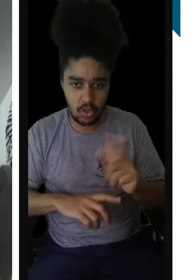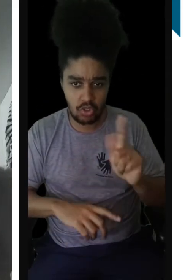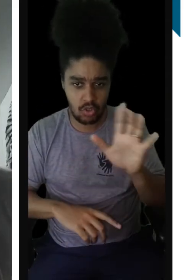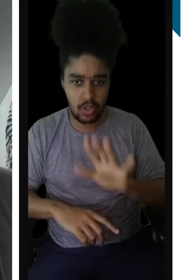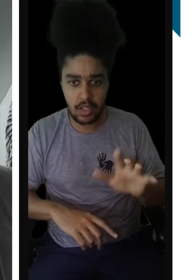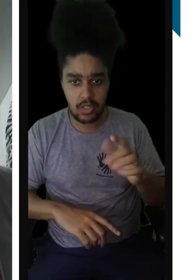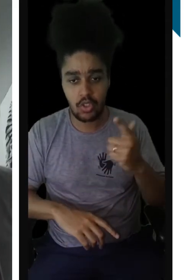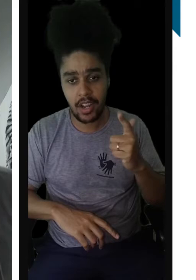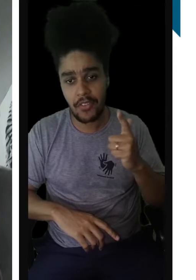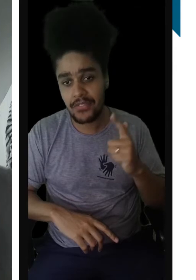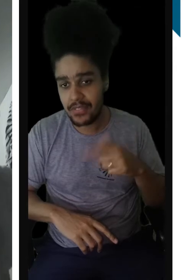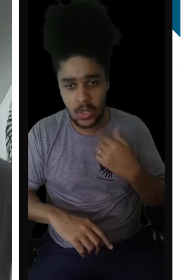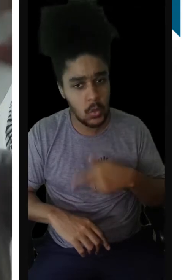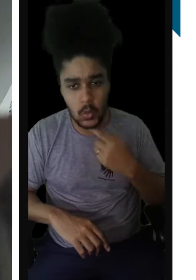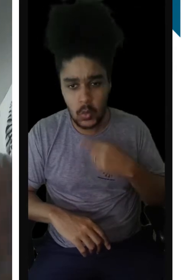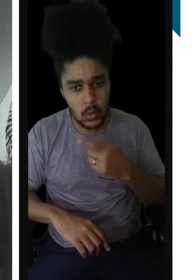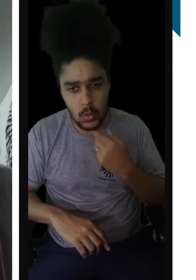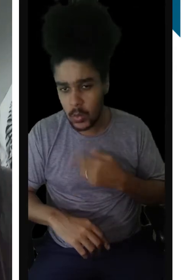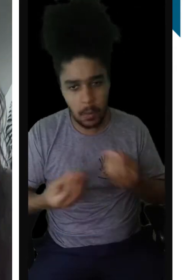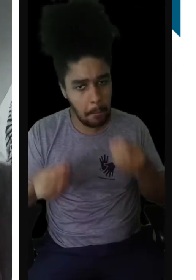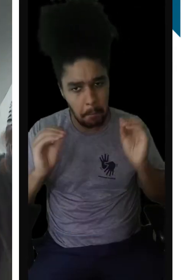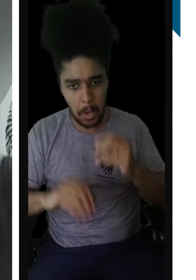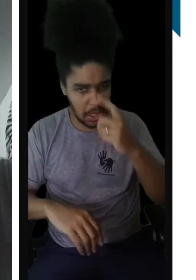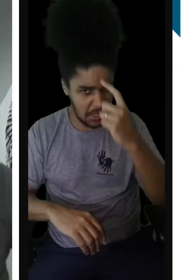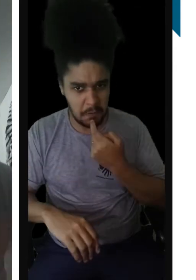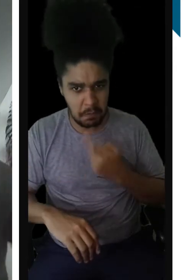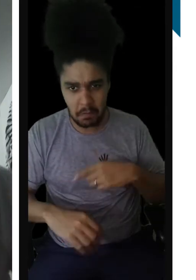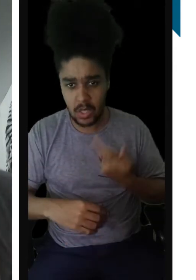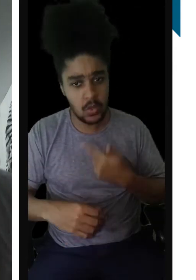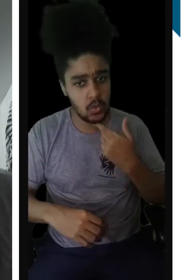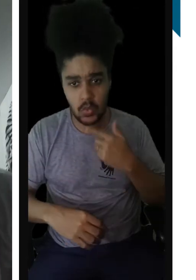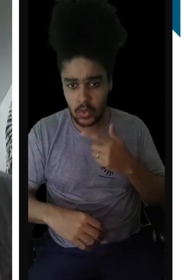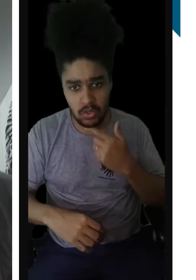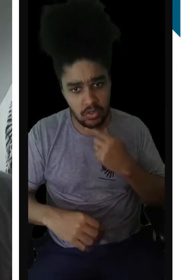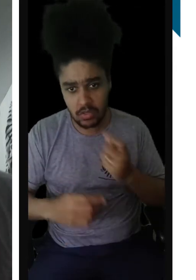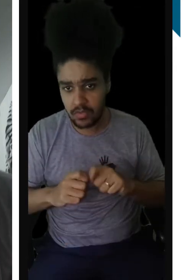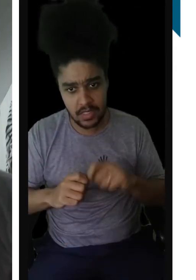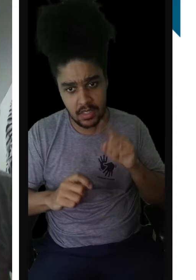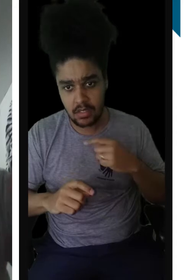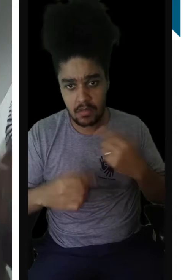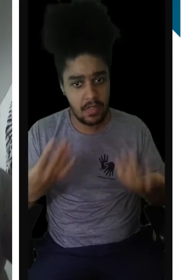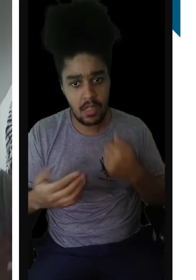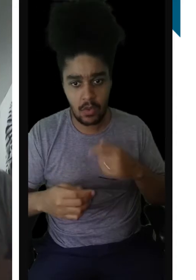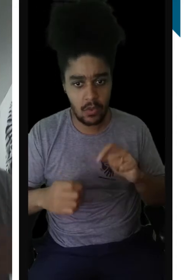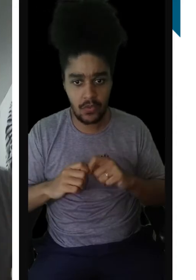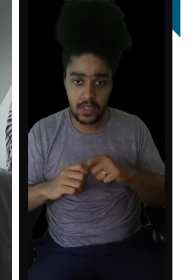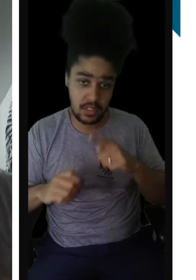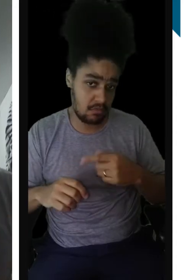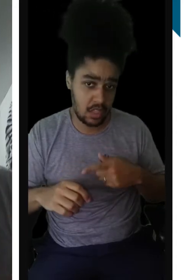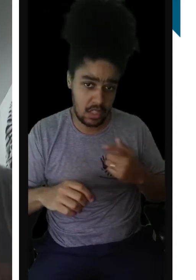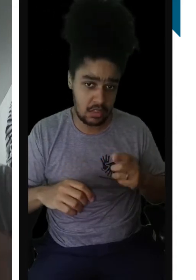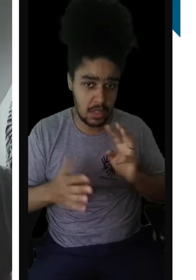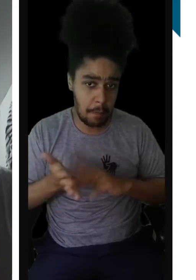outros mediadores fizeram, que entra a imagem no meio do vídeo. Meu Deus do céu, eu não consigo fazer isso, então eu vou levar